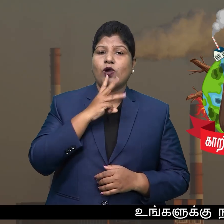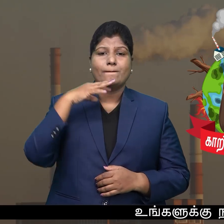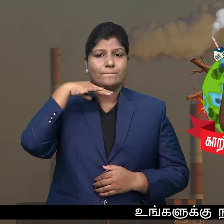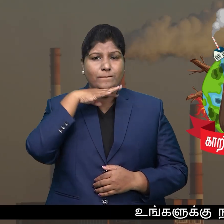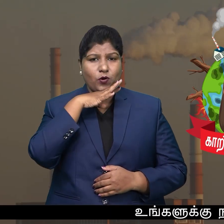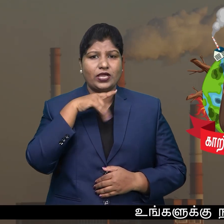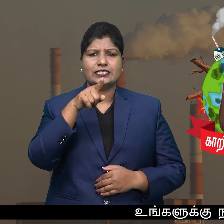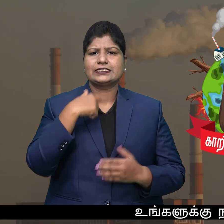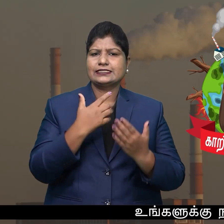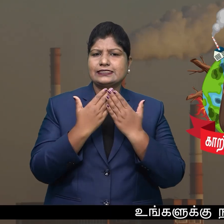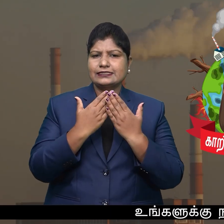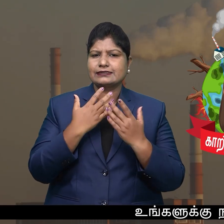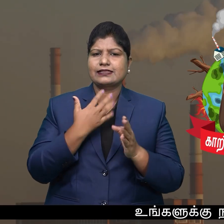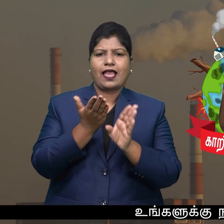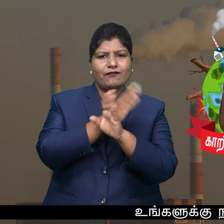உங்களுக்கு நினைவிருக்கிறதா?